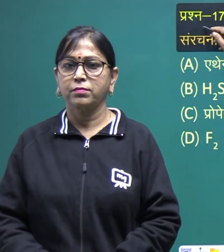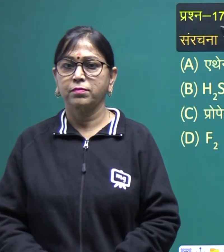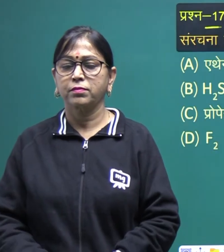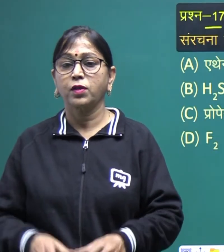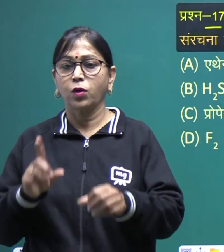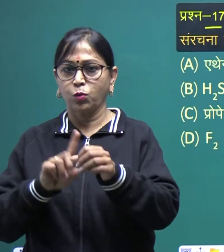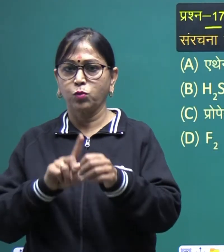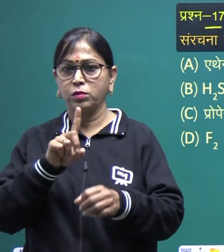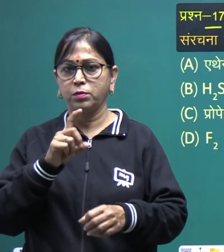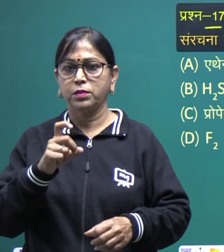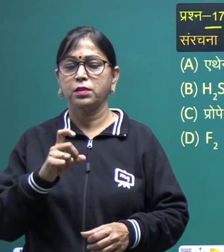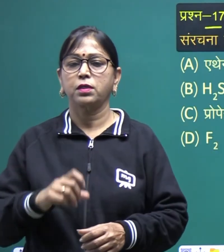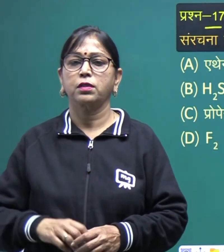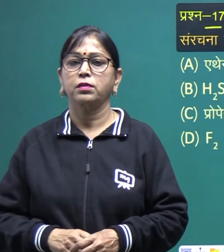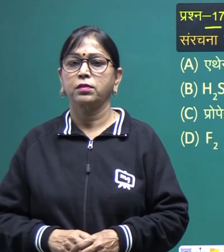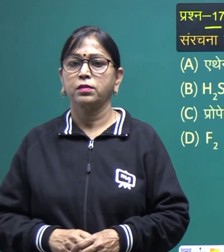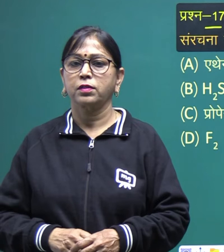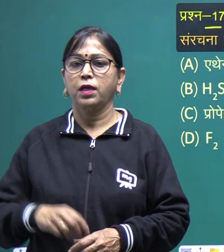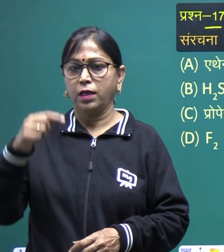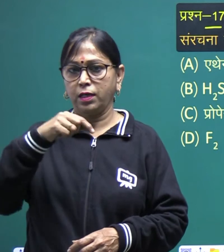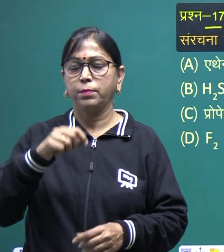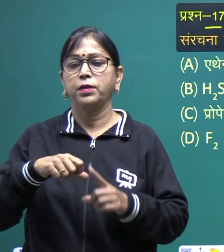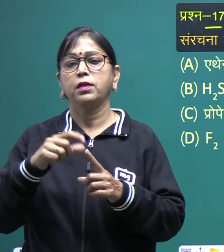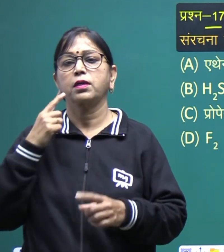प्रश्न 17, निम्न की